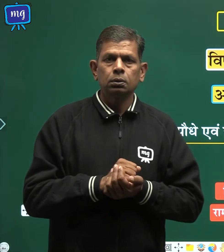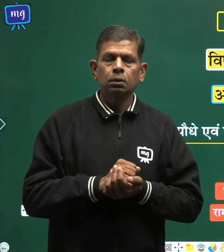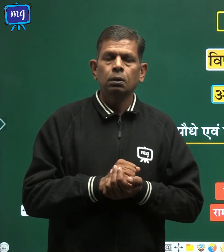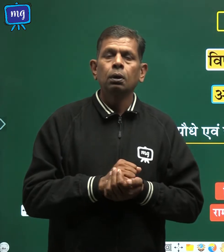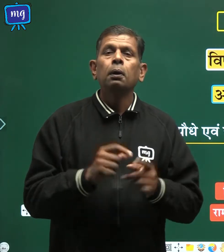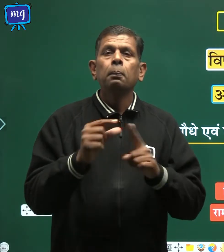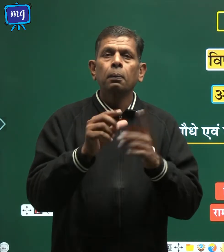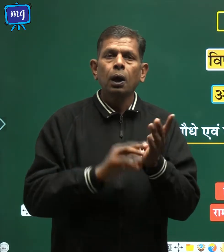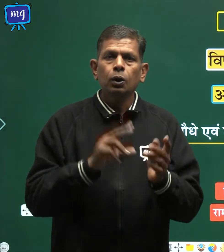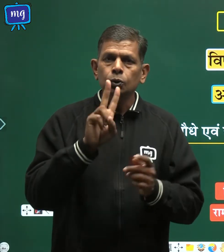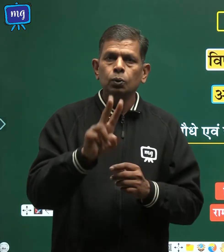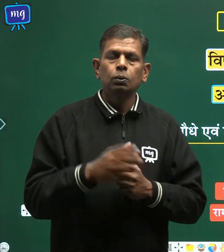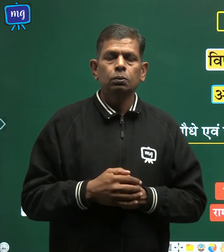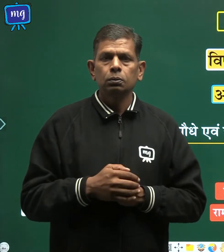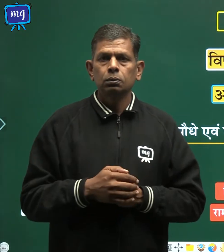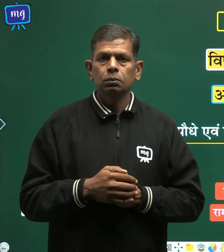भाग 2।